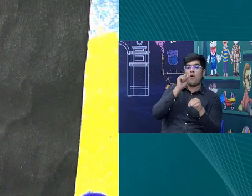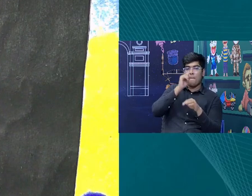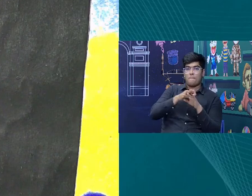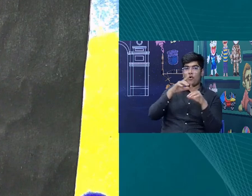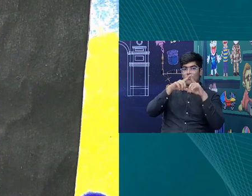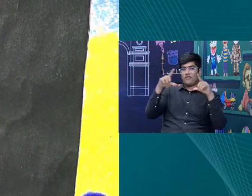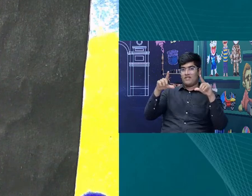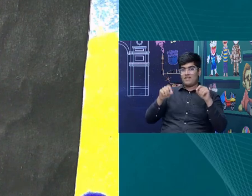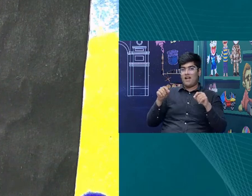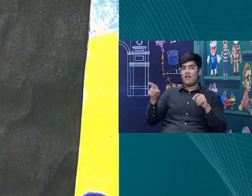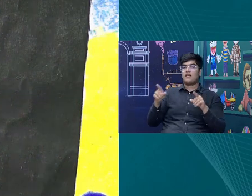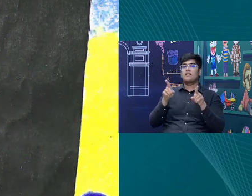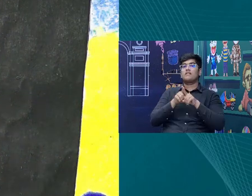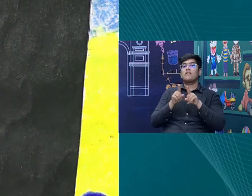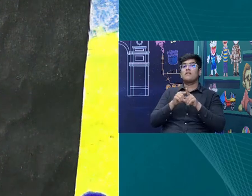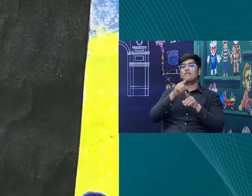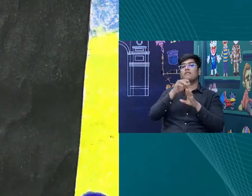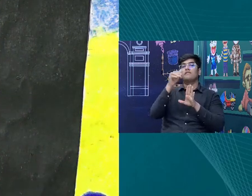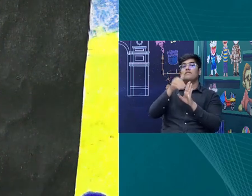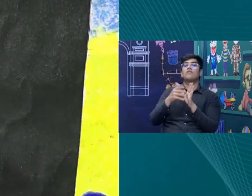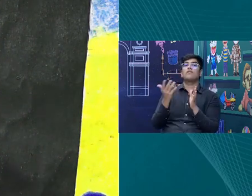दिखा है आपको postcard